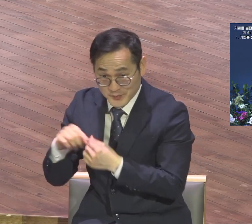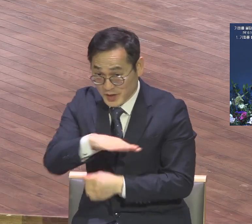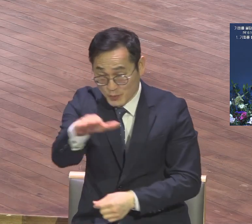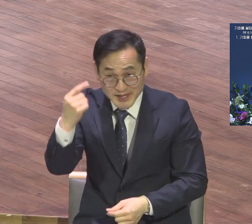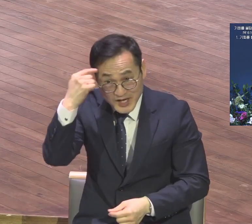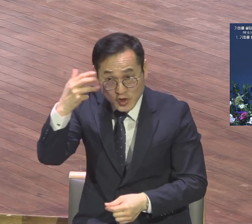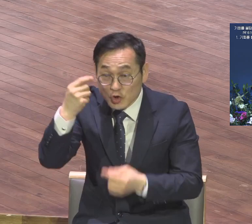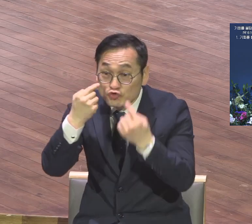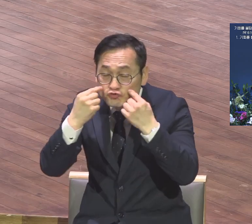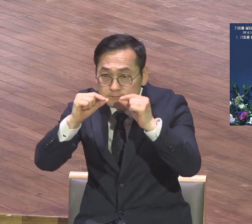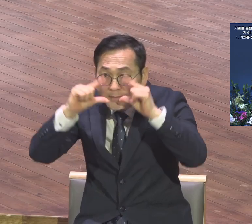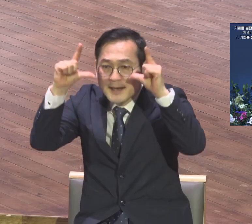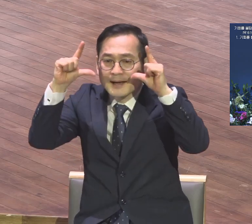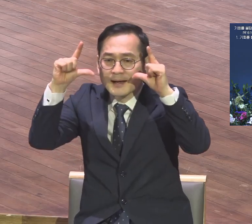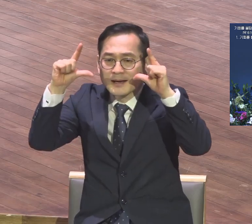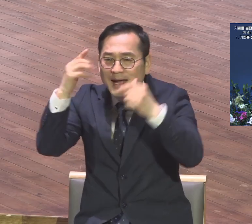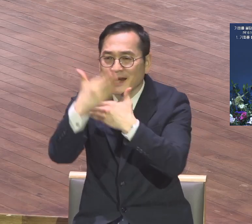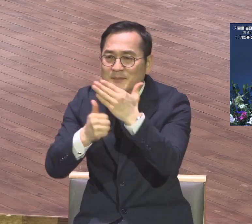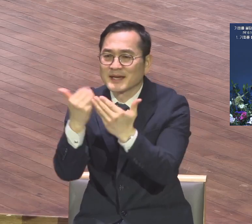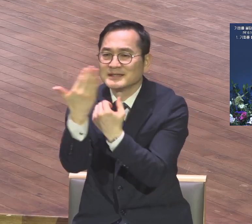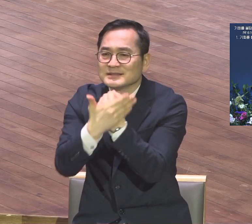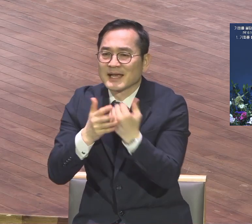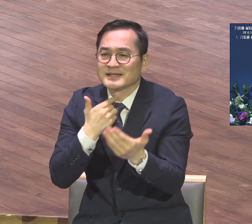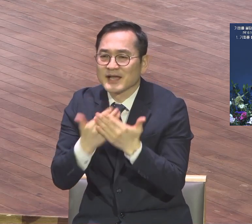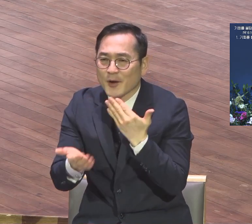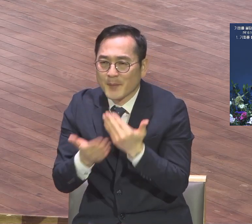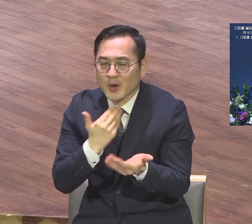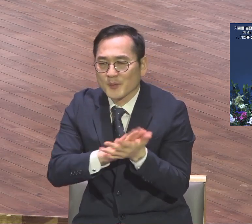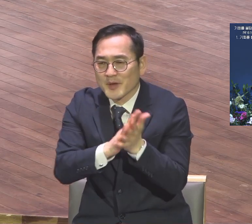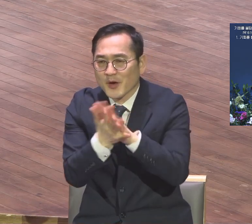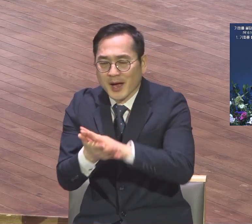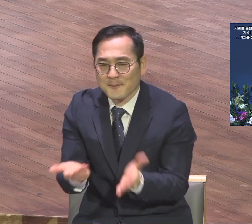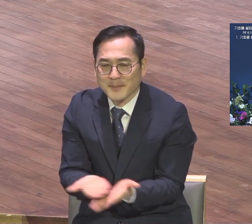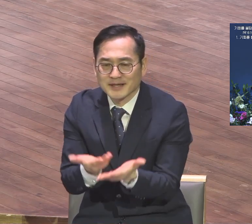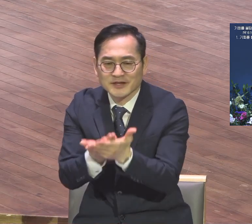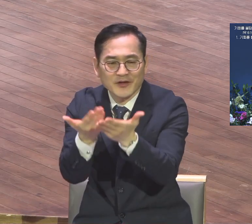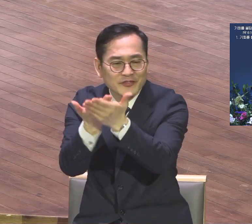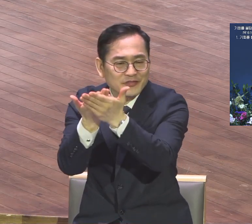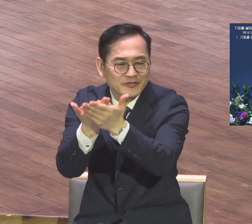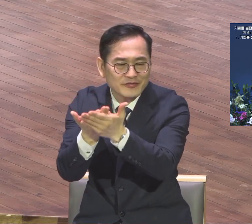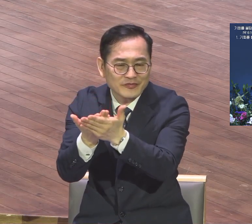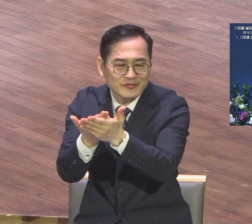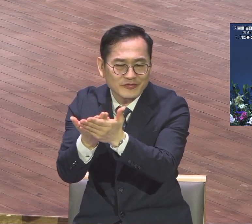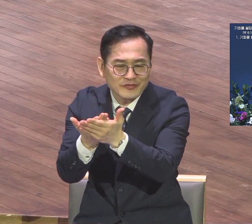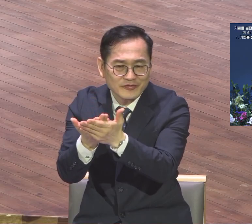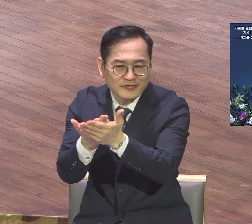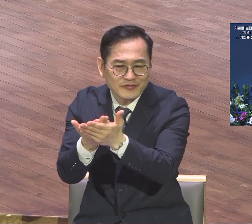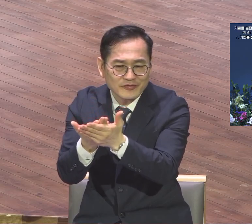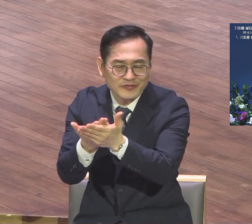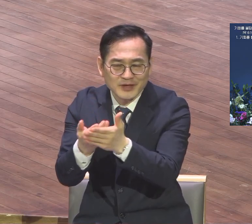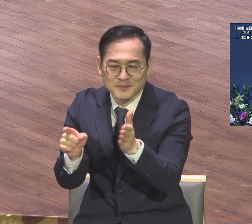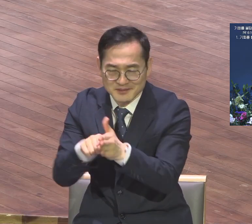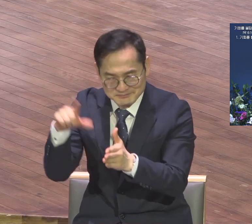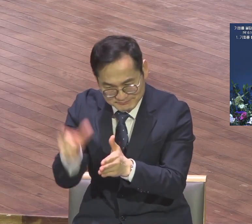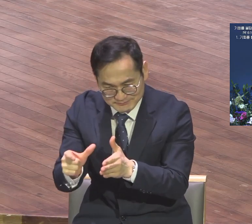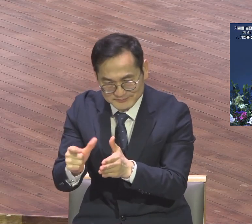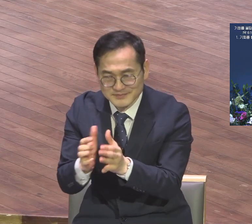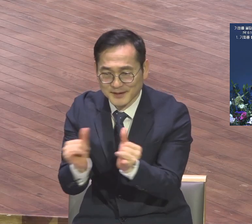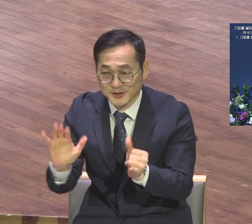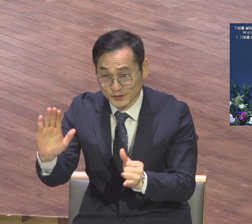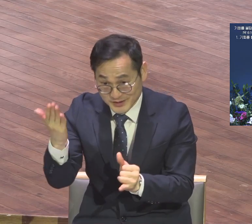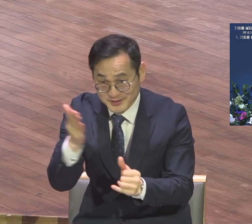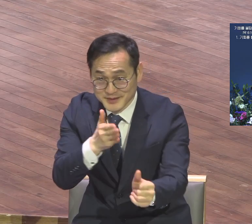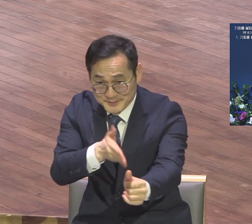풍성한 하나님의 은혜를 체험하면서 변화와 성장의 기회를 분명히 붙잡는 참믿음의 사람들 되시기를